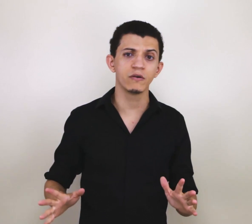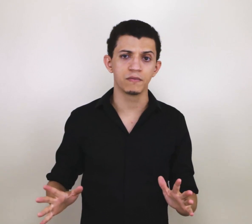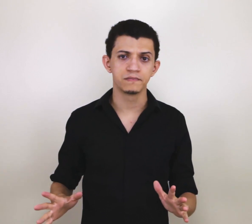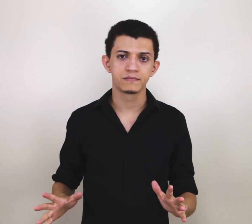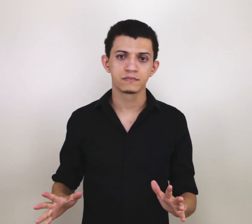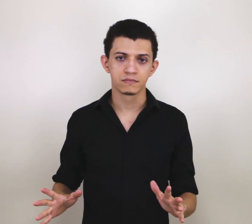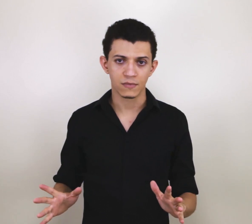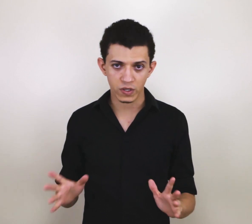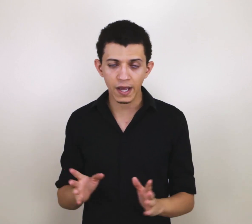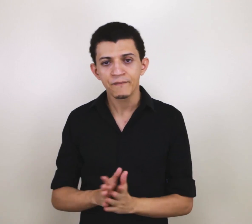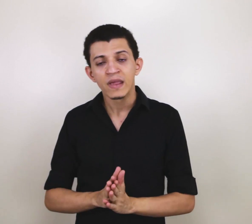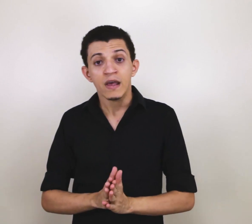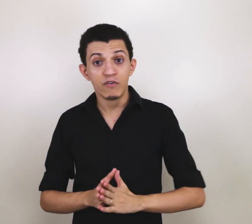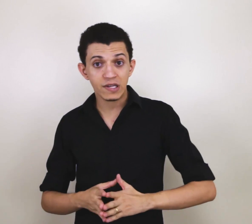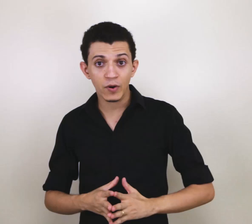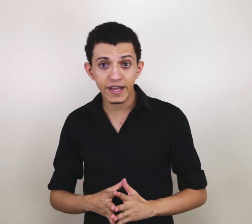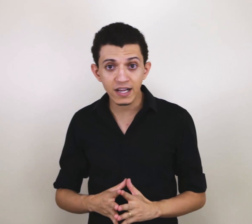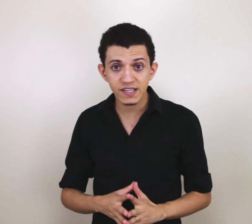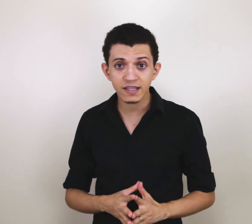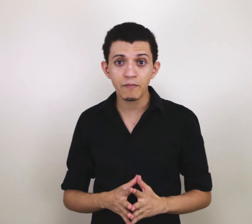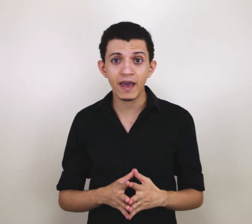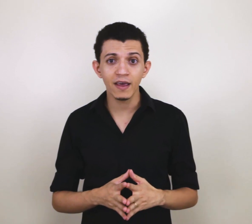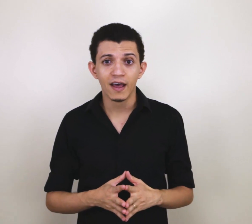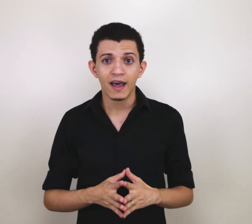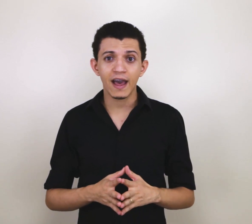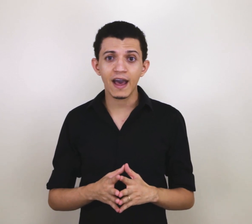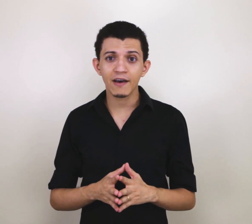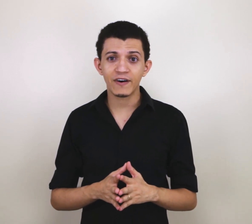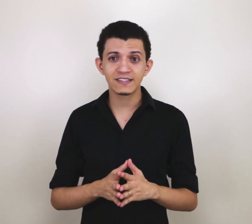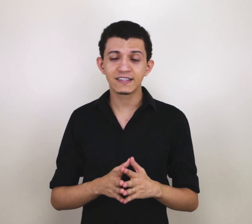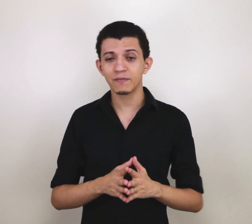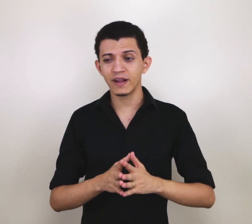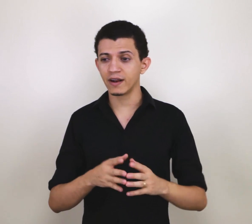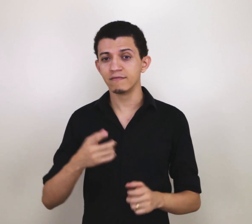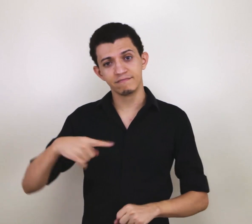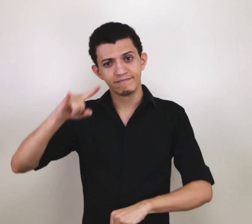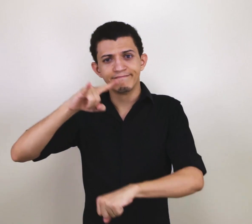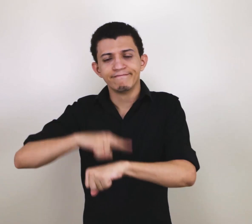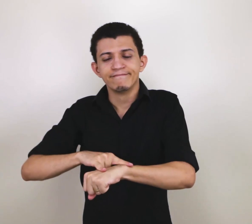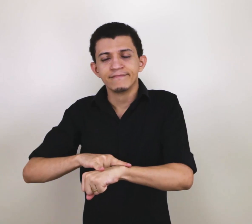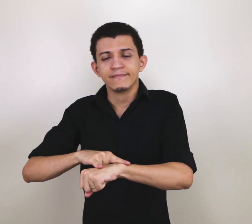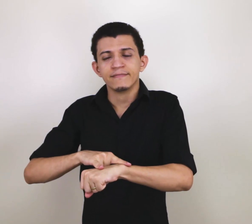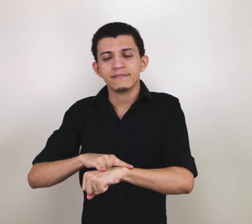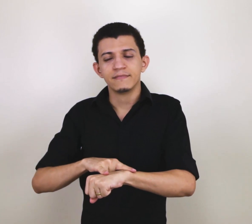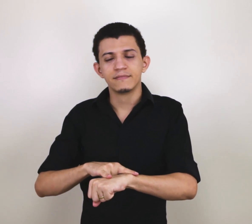nenhum. Ok? Você poderia dizer também, fazer dessa maneira.